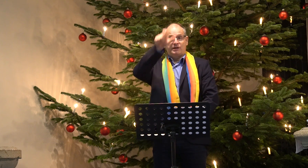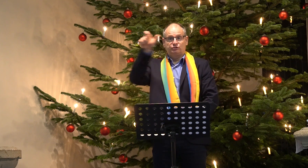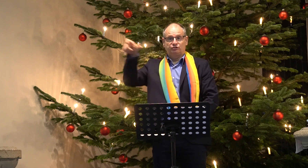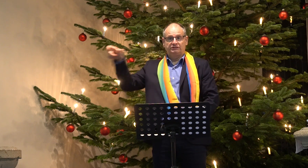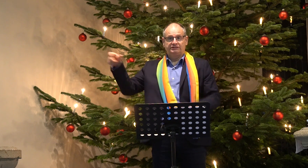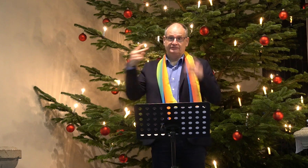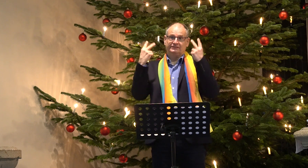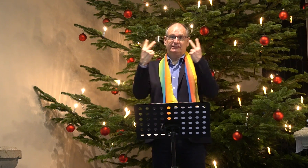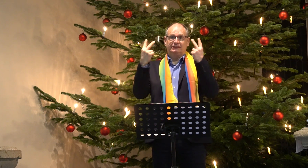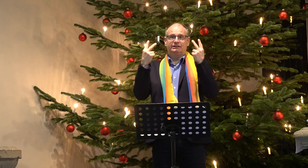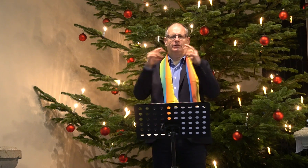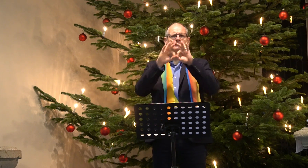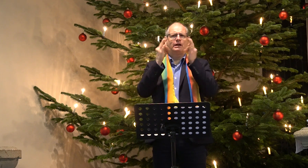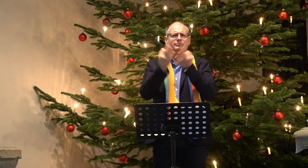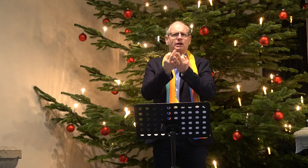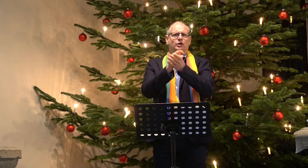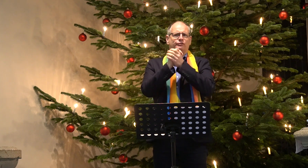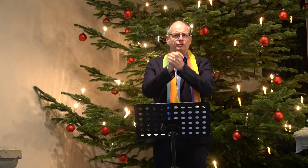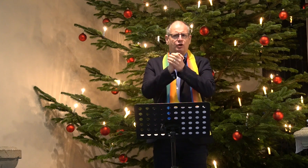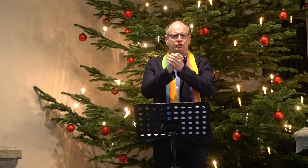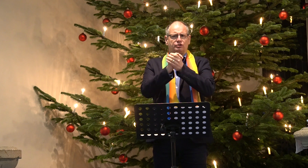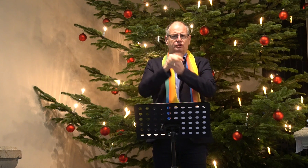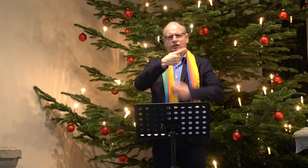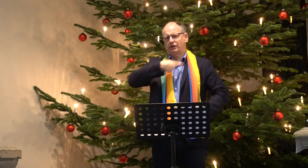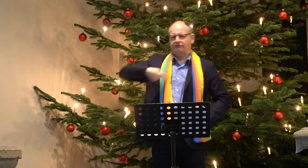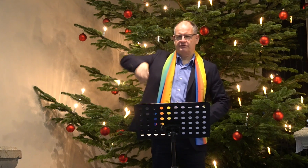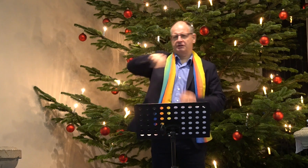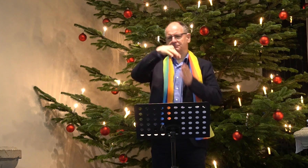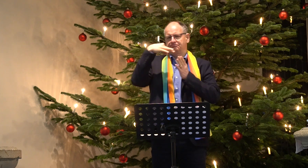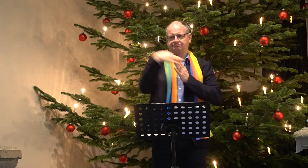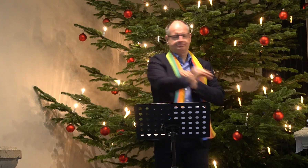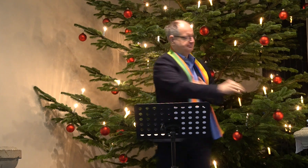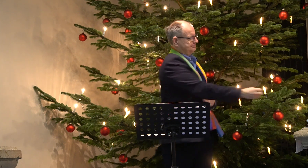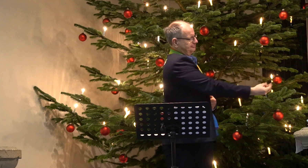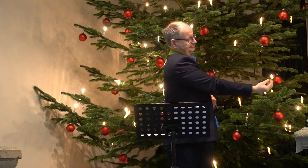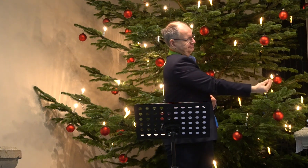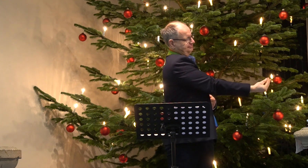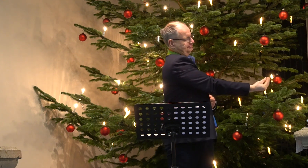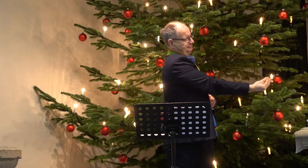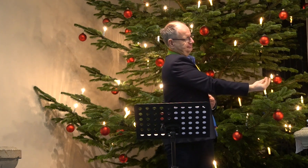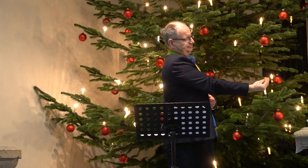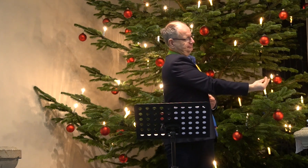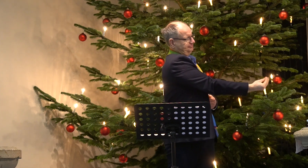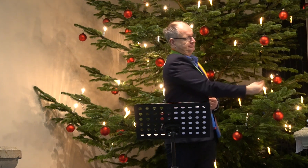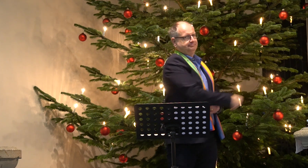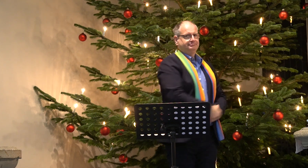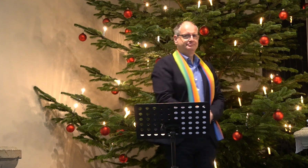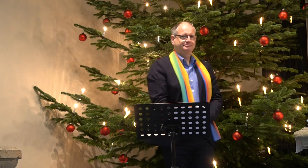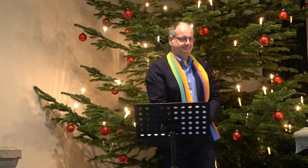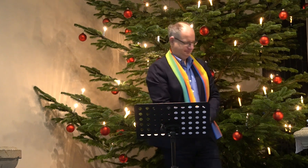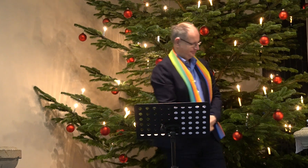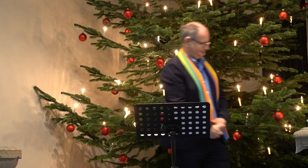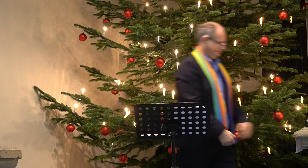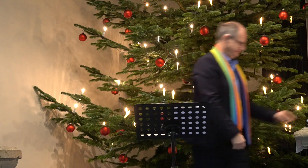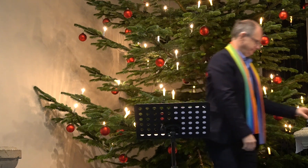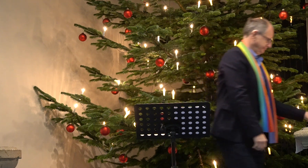Wir zünden ein Licht an für alle Menschen, die uns wichtig sind, die Freunde, Familie.